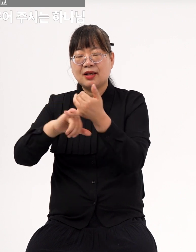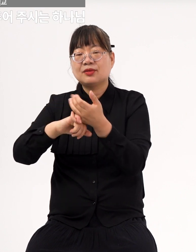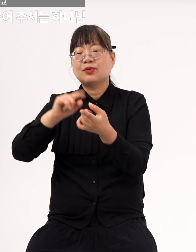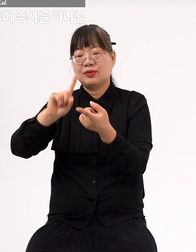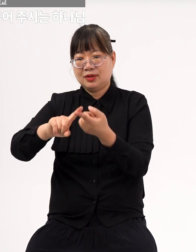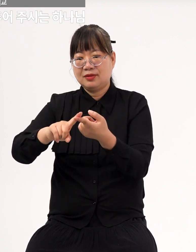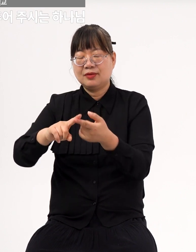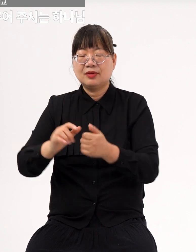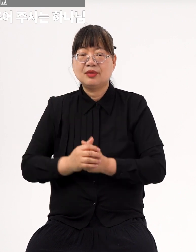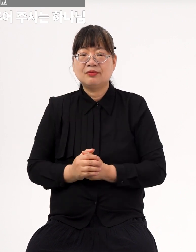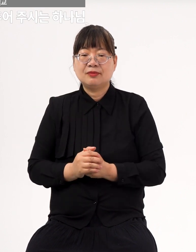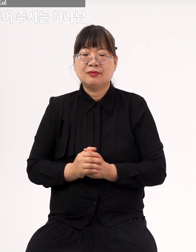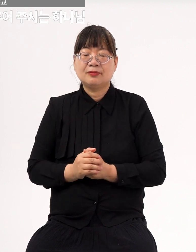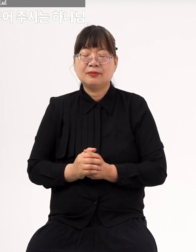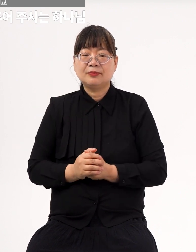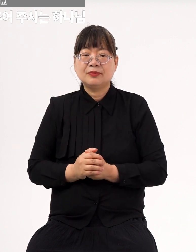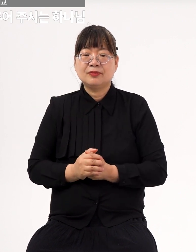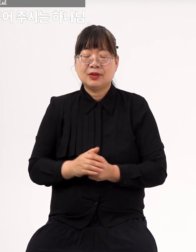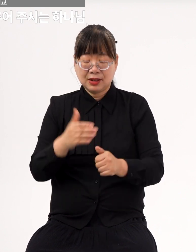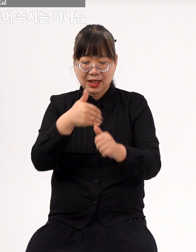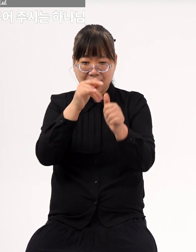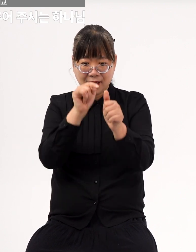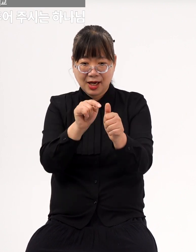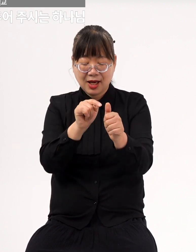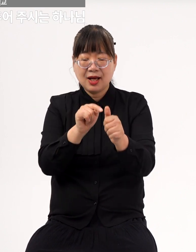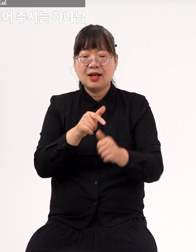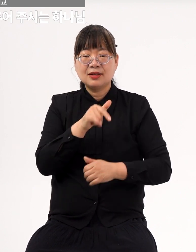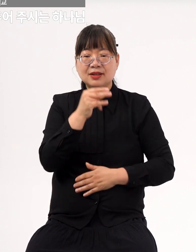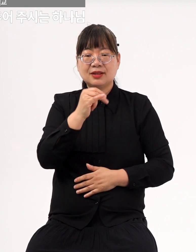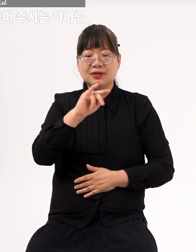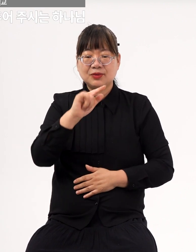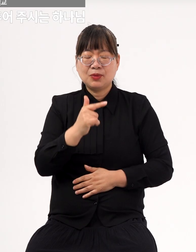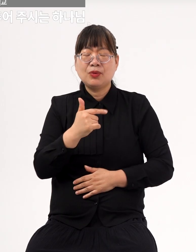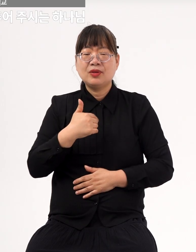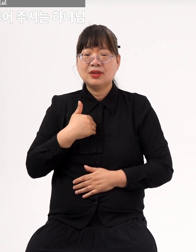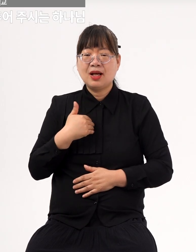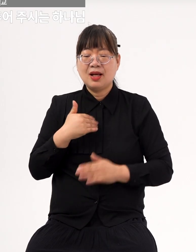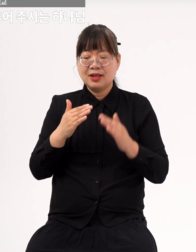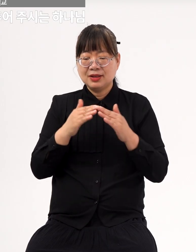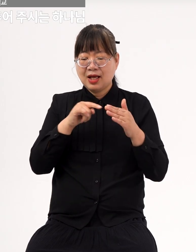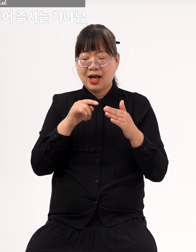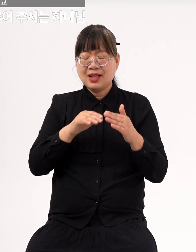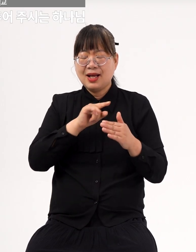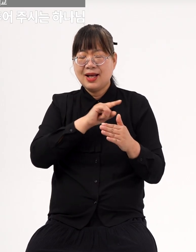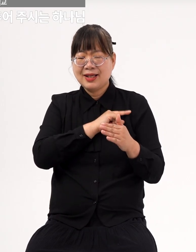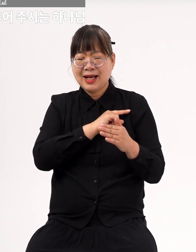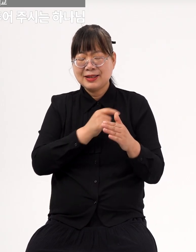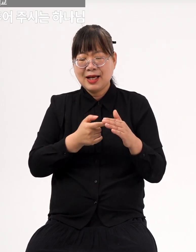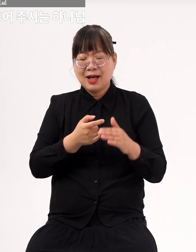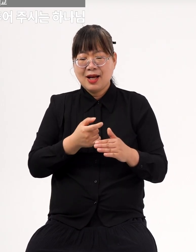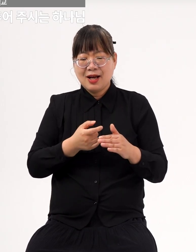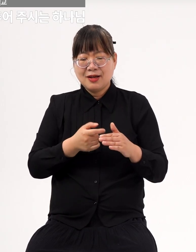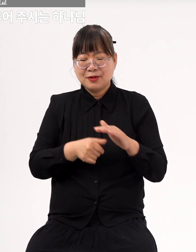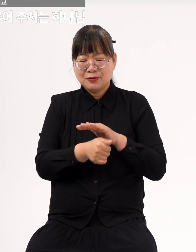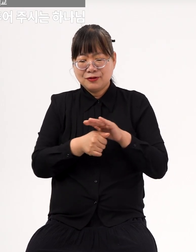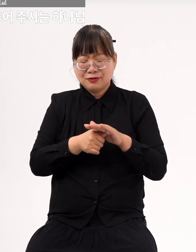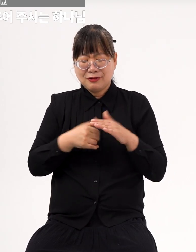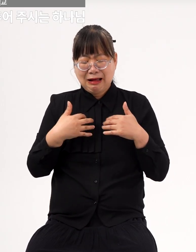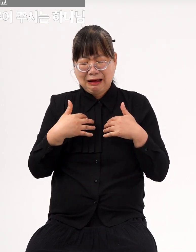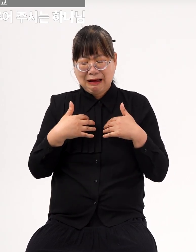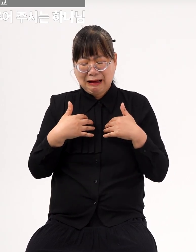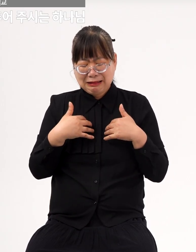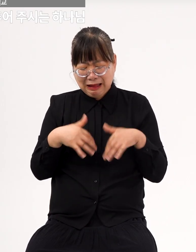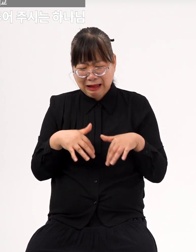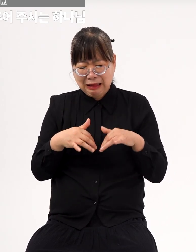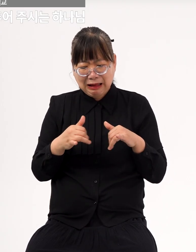약속대로 가라 그러니까 기드원이 난 우리 집안에서도 제일 소심하고 작은 자인데 못 갑니다.